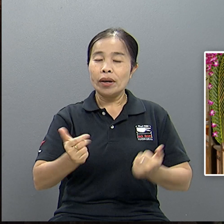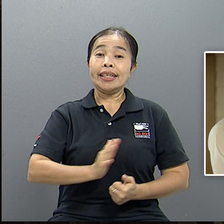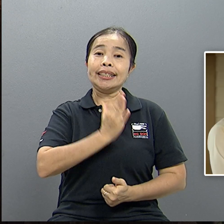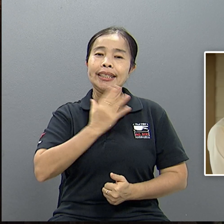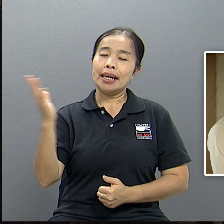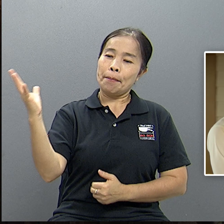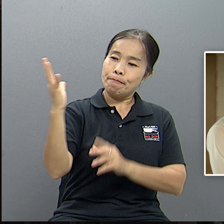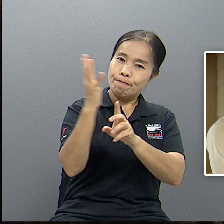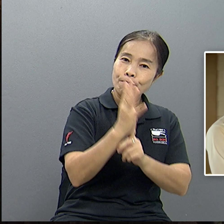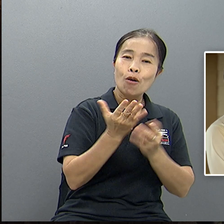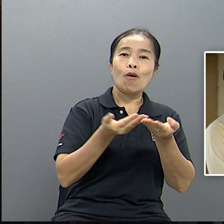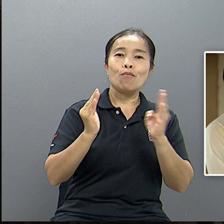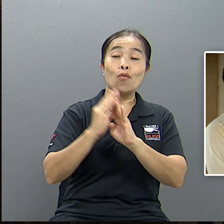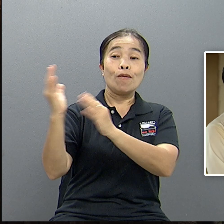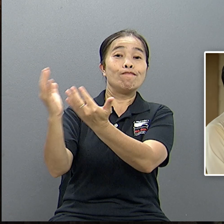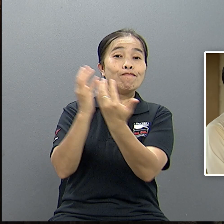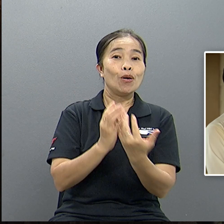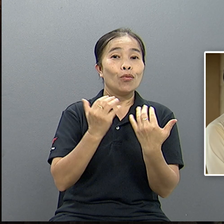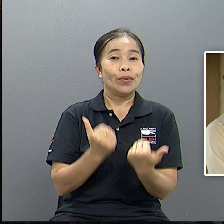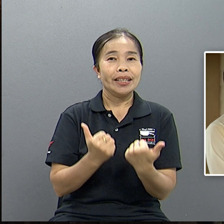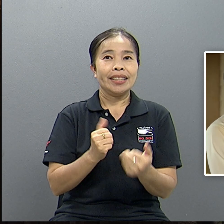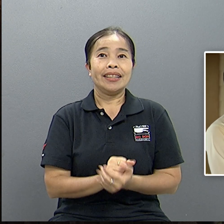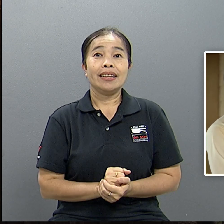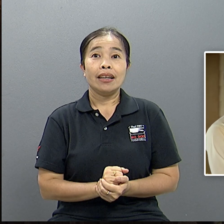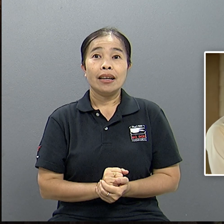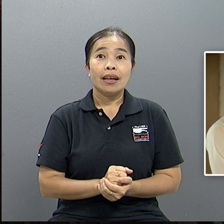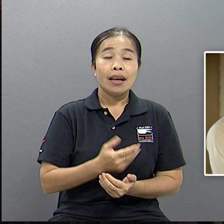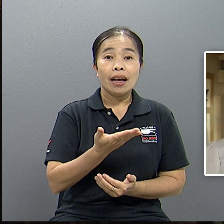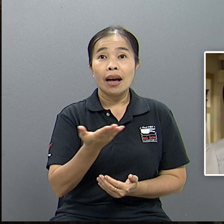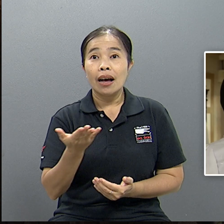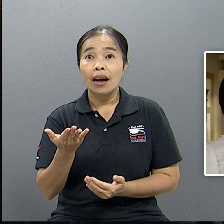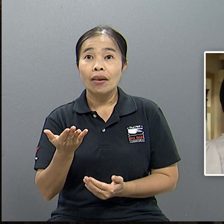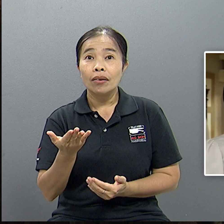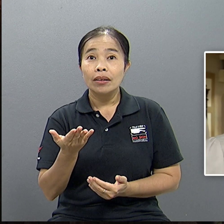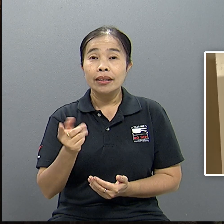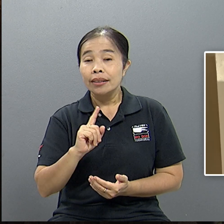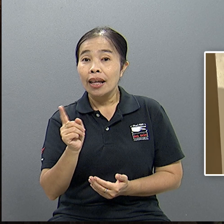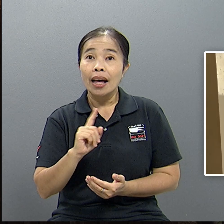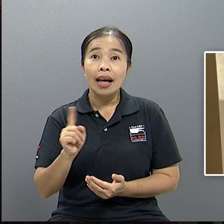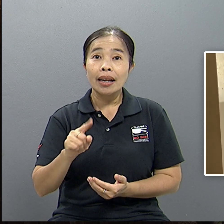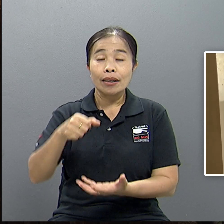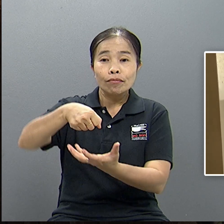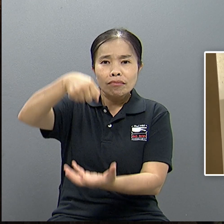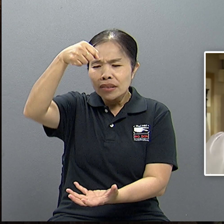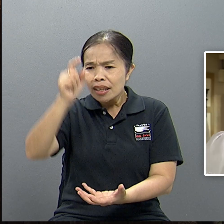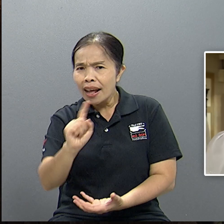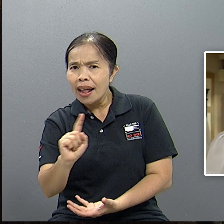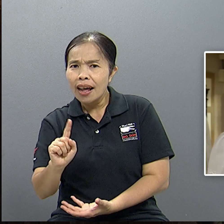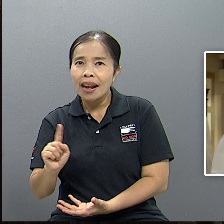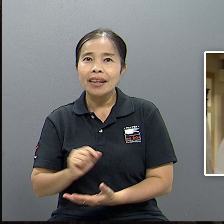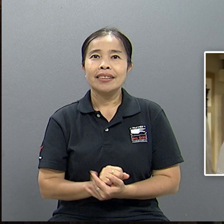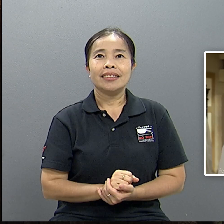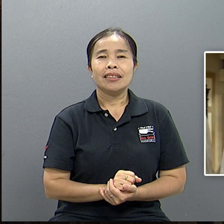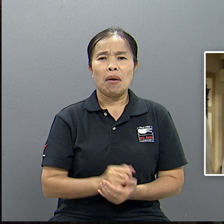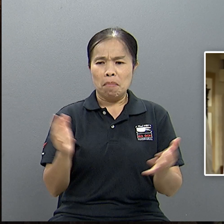นี้อ๋อแล้วด้านหลังของคุณทองสำลีนั่นให้บ่าวไพร่ขนอะไรมาขอรับเย